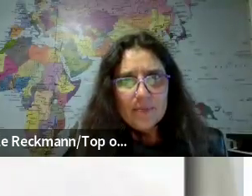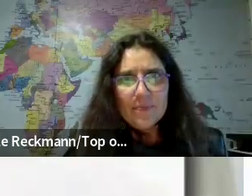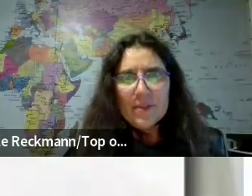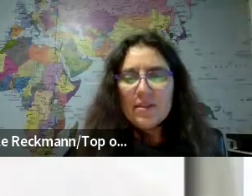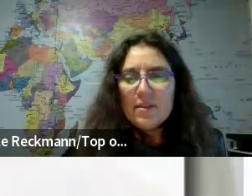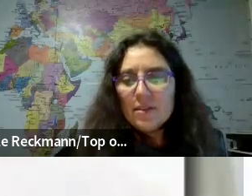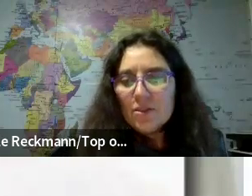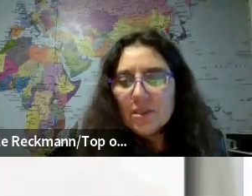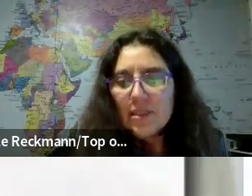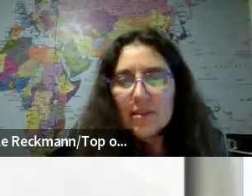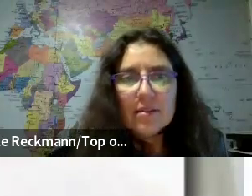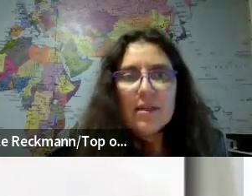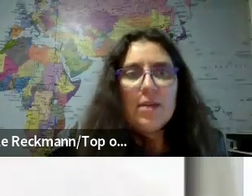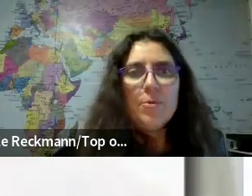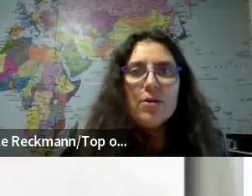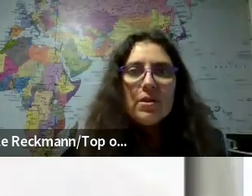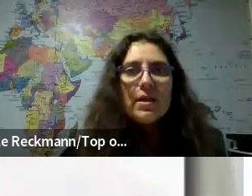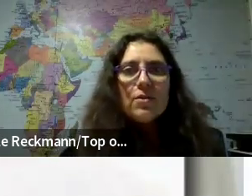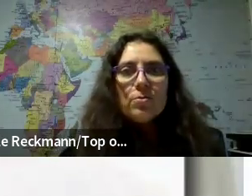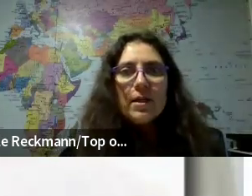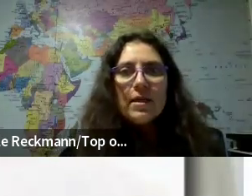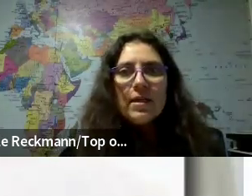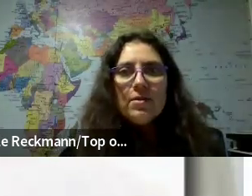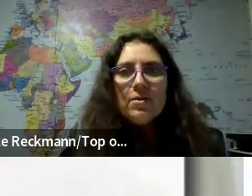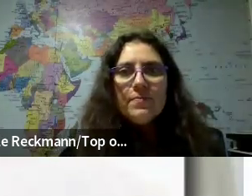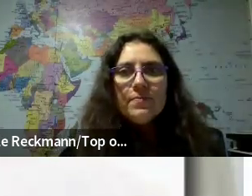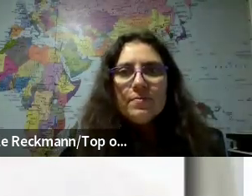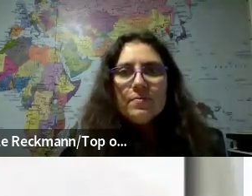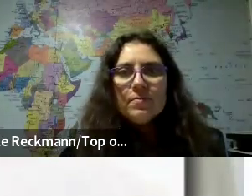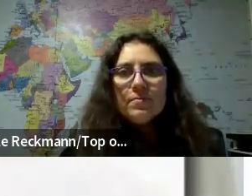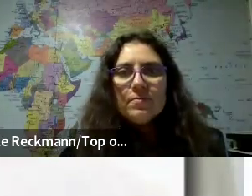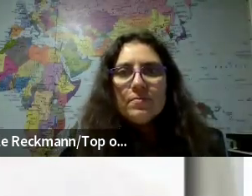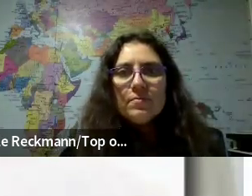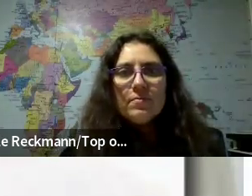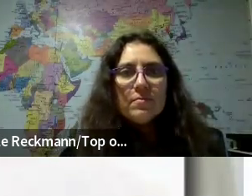también. Entonces, ahí pueden ustedes ir subrayando.